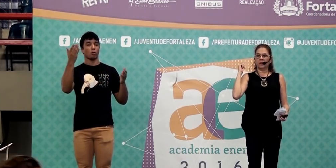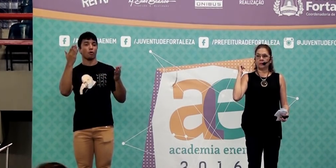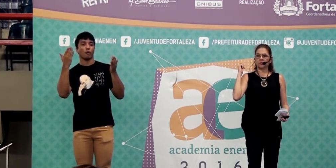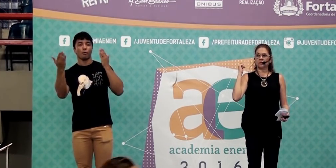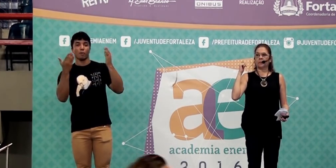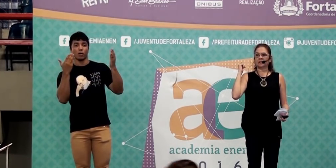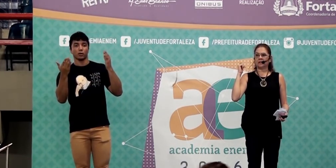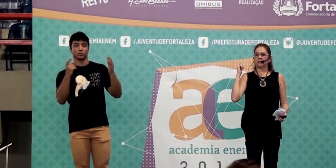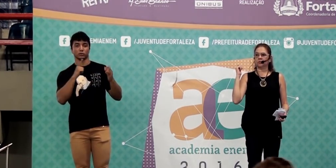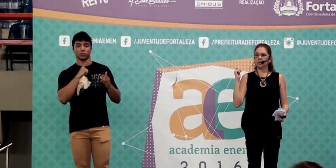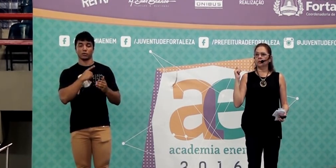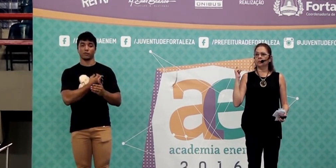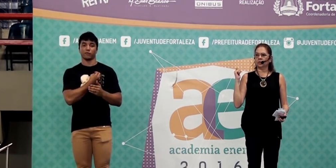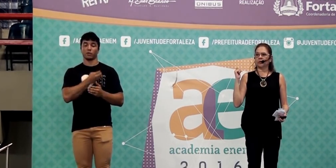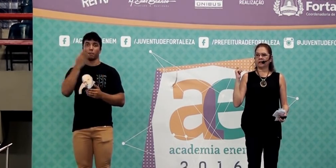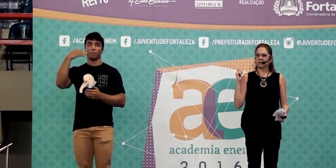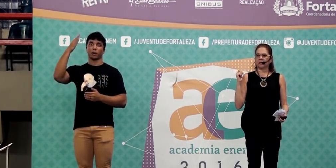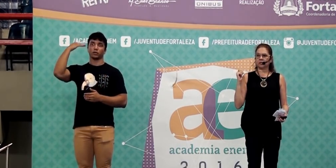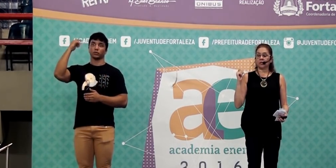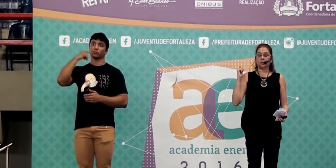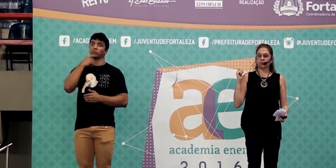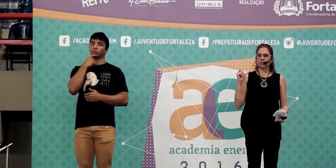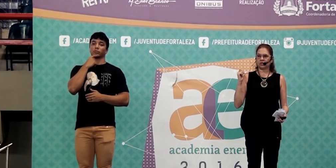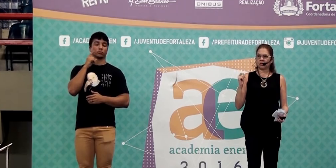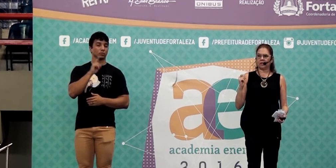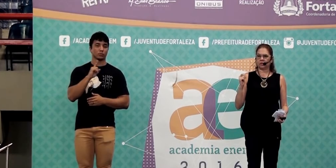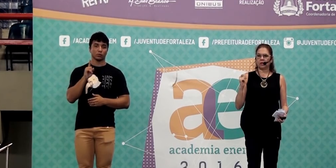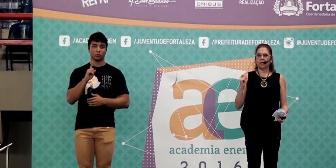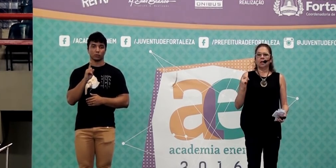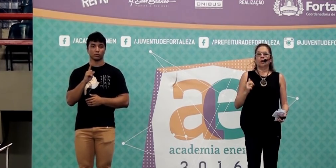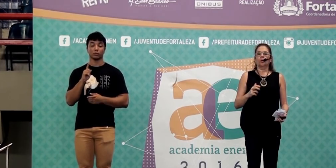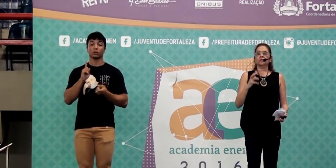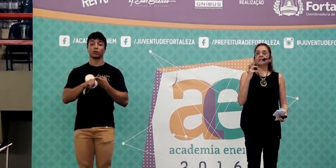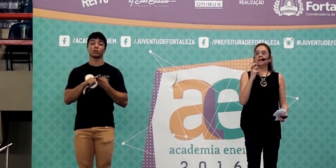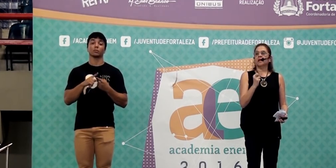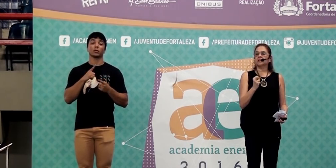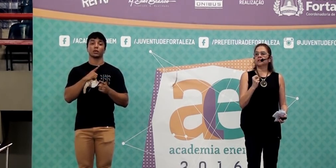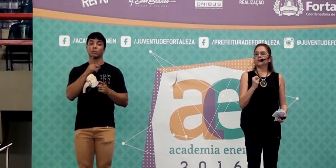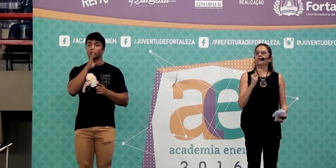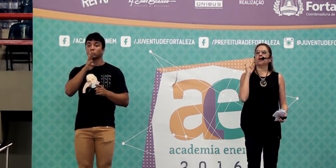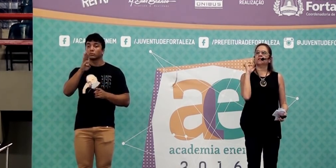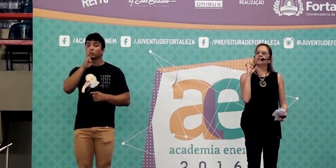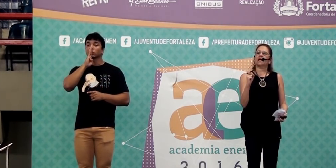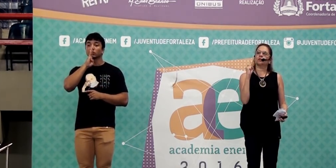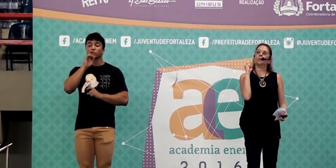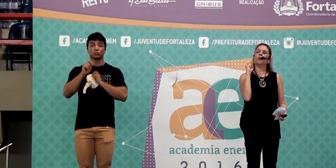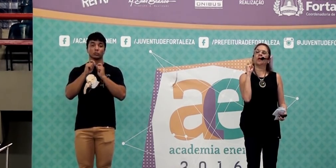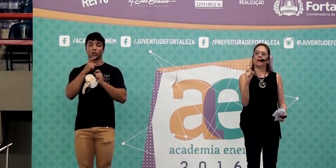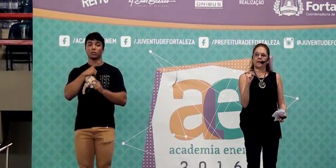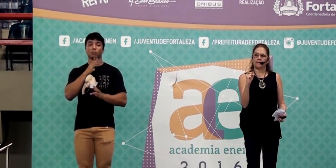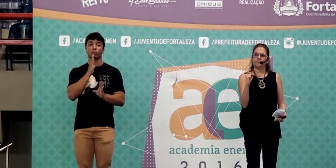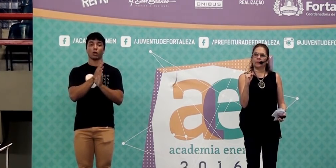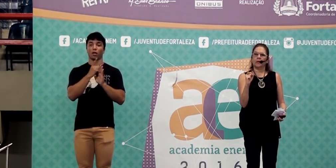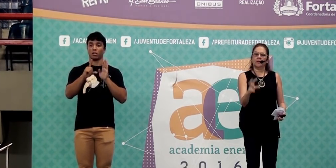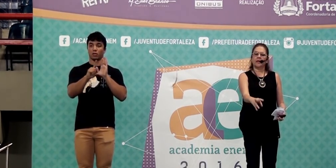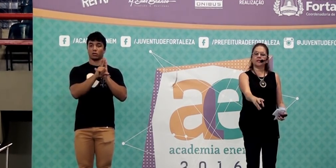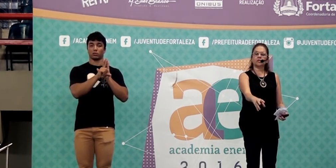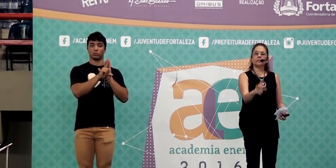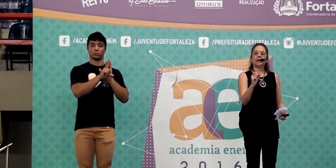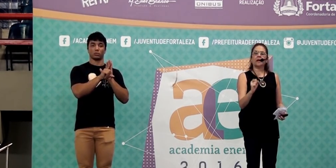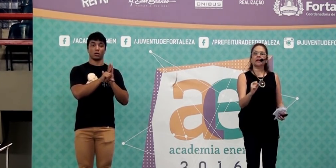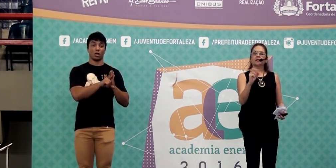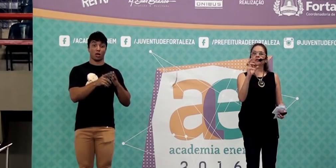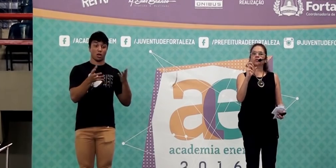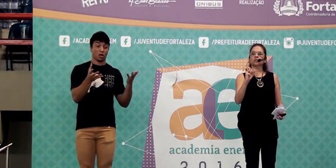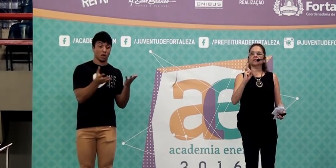nós vivemos num passado não muito recente, não muito distante, o silêncio forçado por lei.